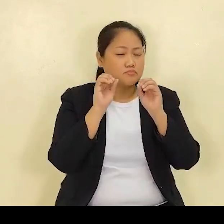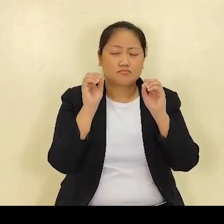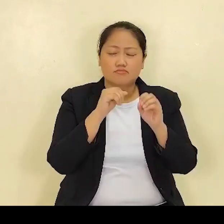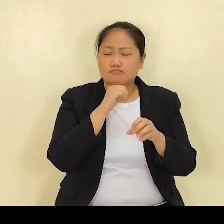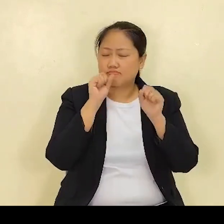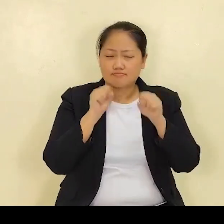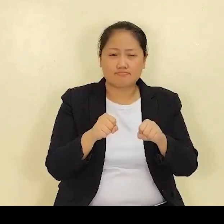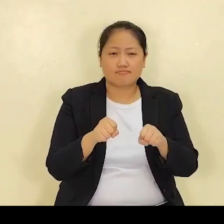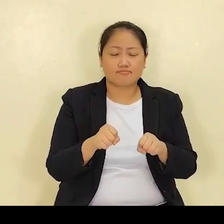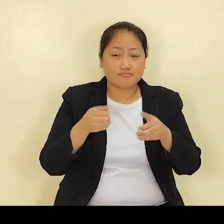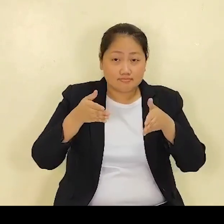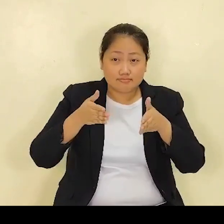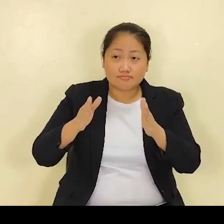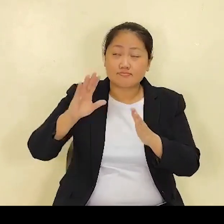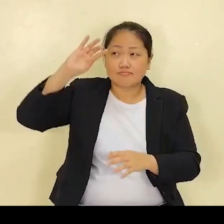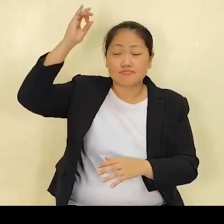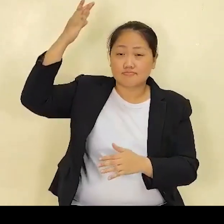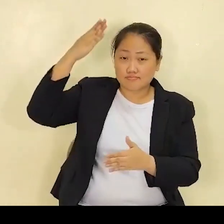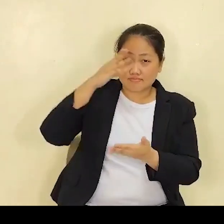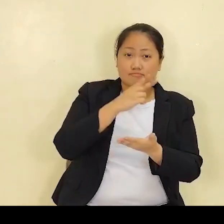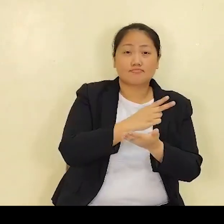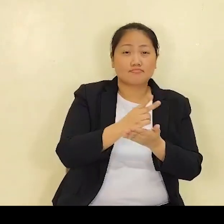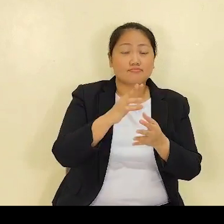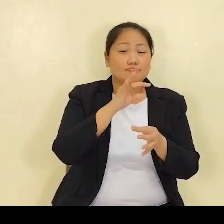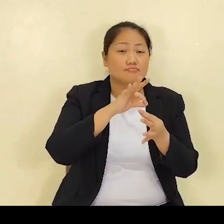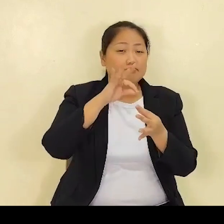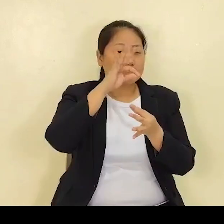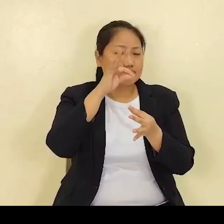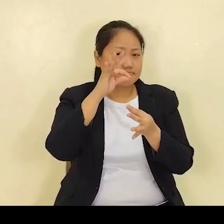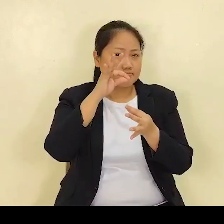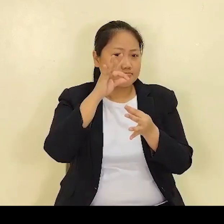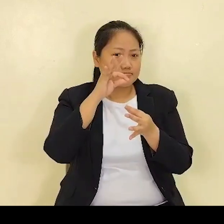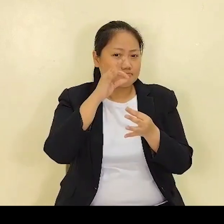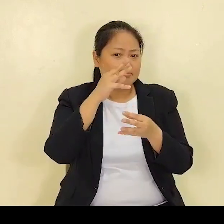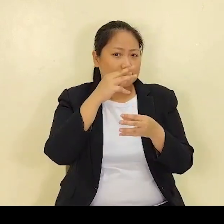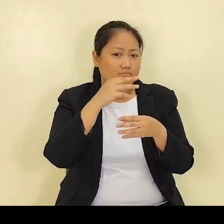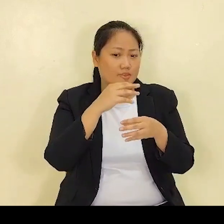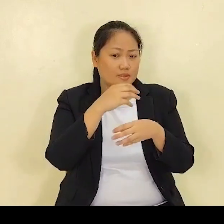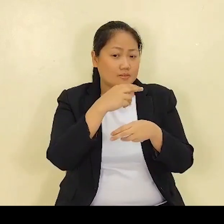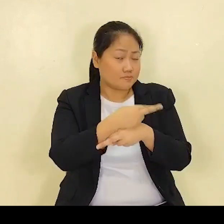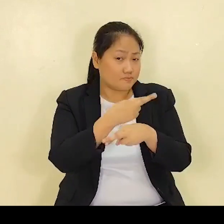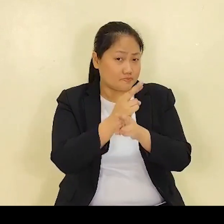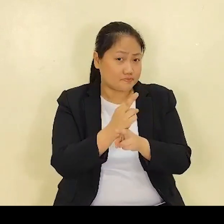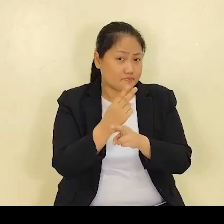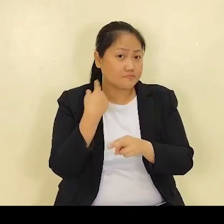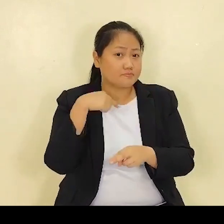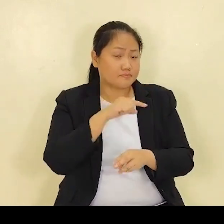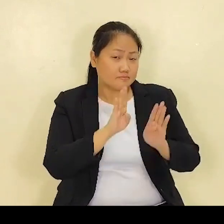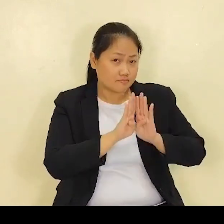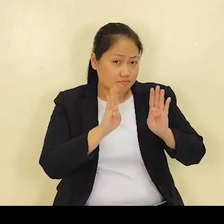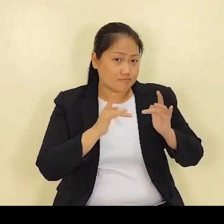imposible. Hayaan lang natin ang grasya ng Espiritu Santo na muli tayong buuin at buksan ang ating